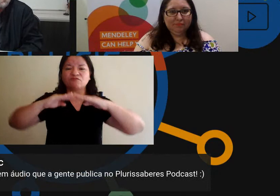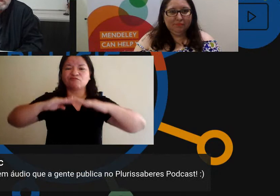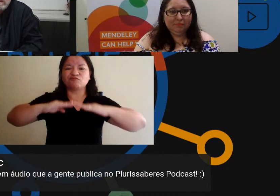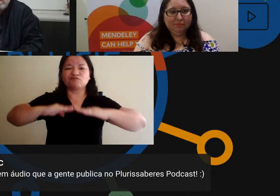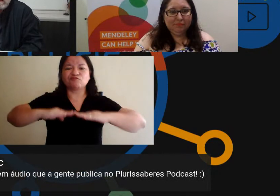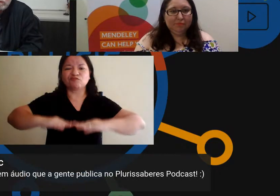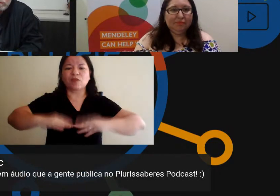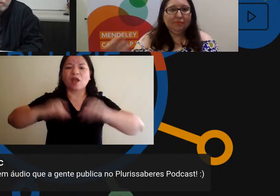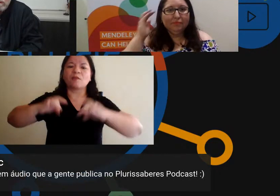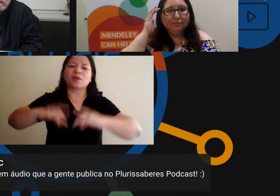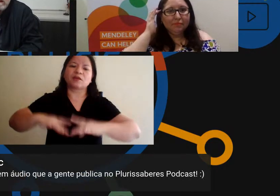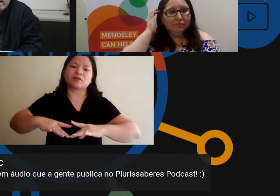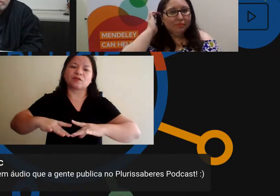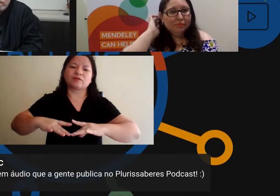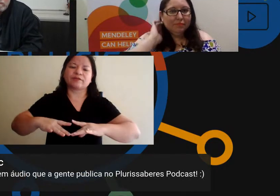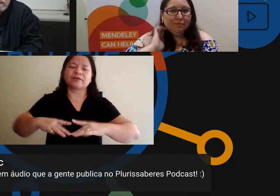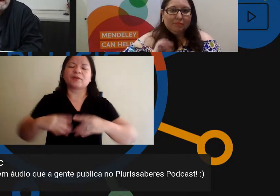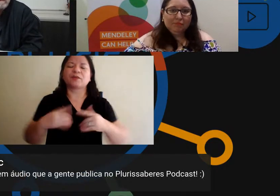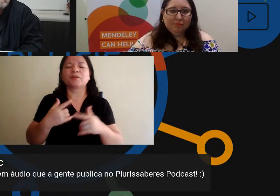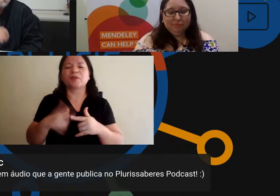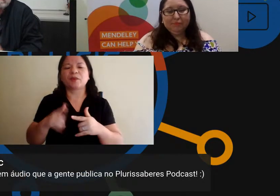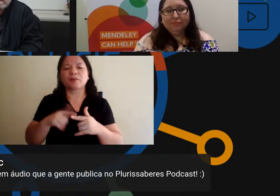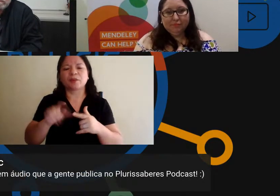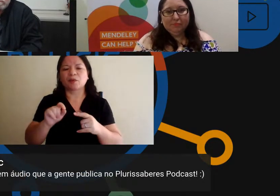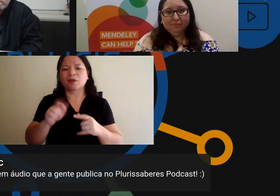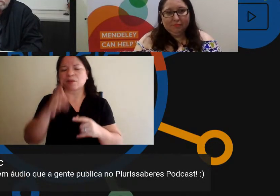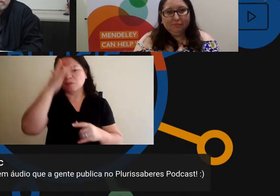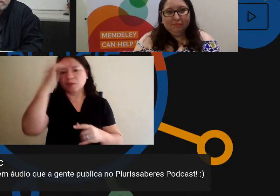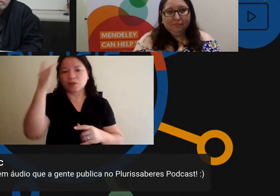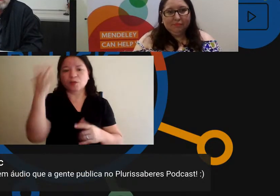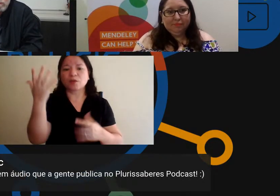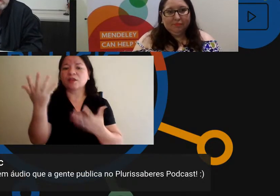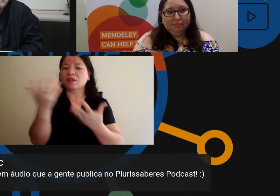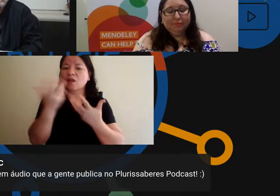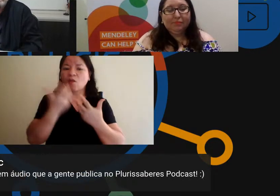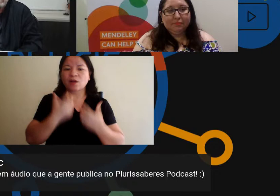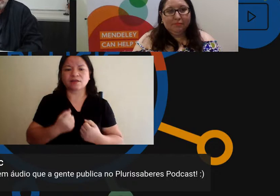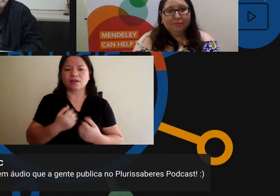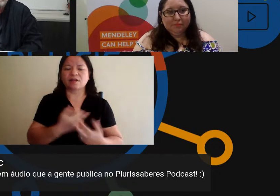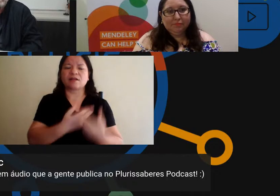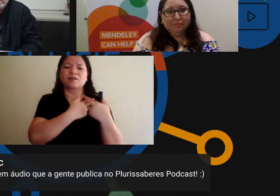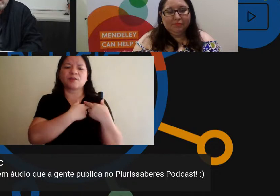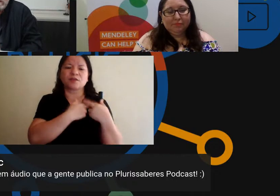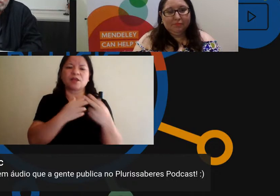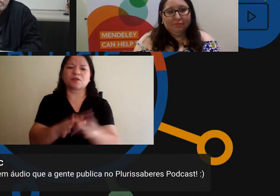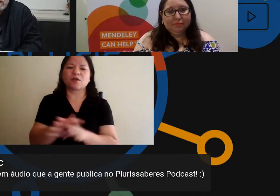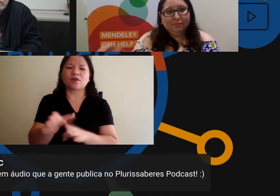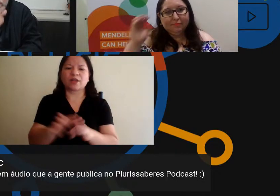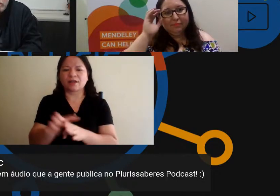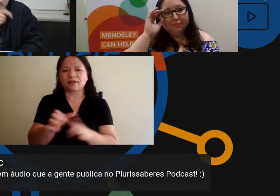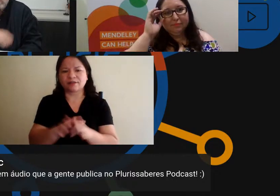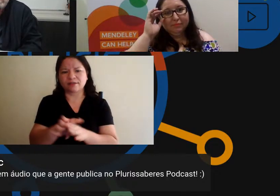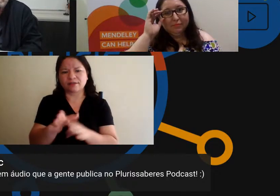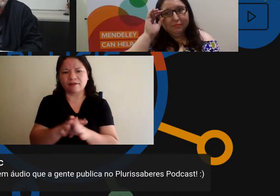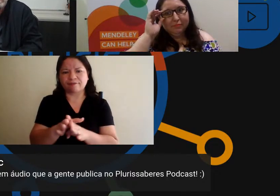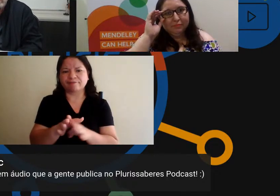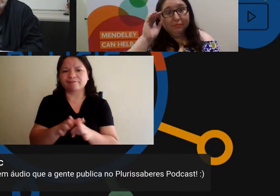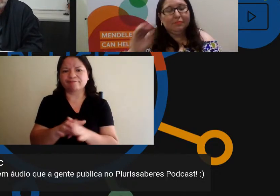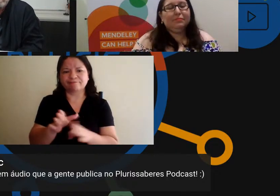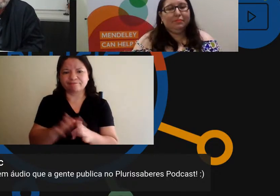esse, as pessoas não assumem a responsabilidade da orientação. Todo mundo quer ser orientador, mas na hora de descascar o abacaxi,